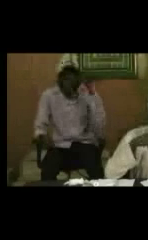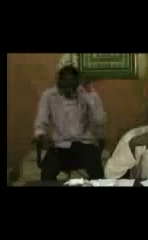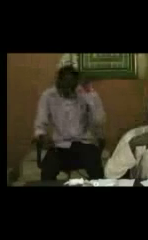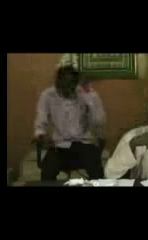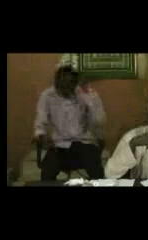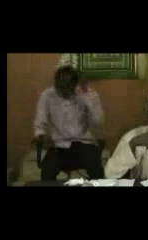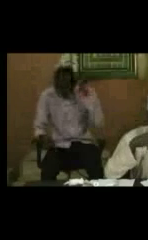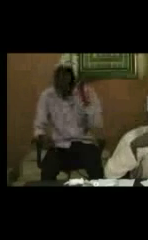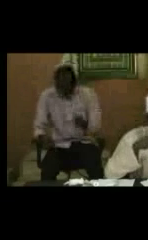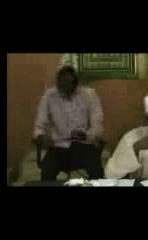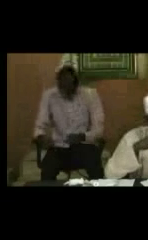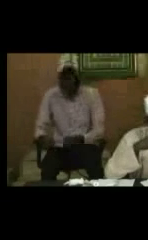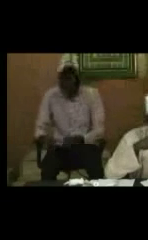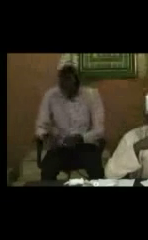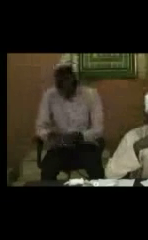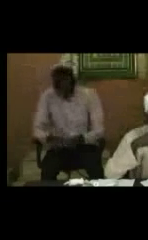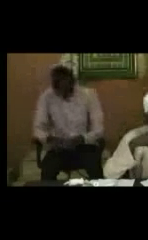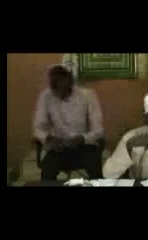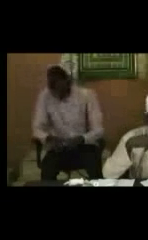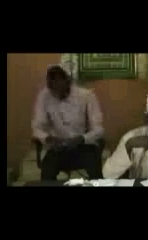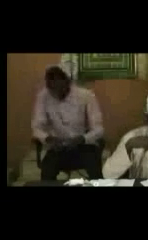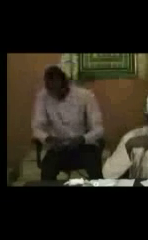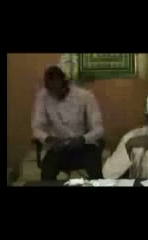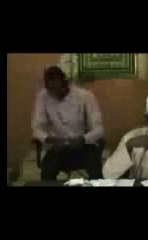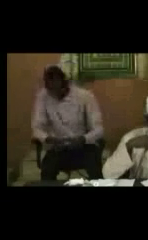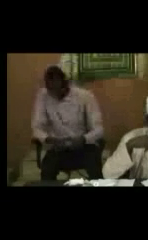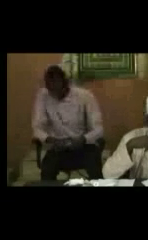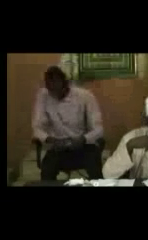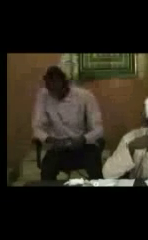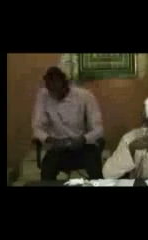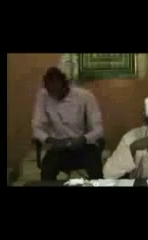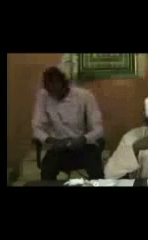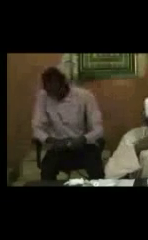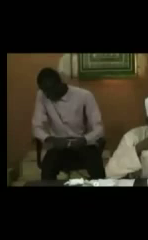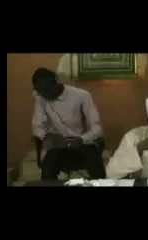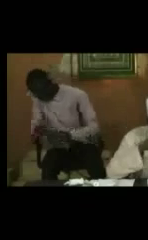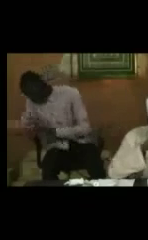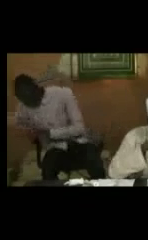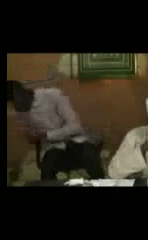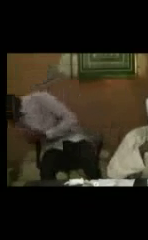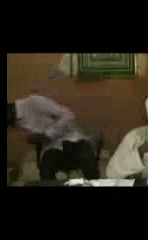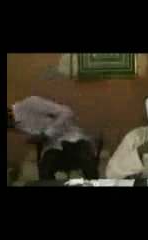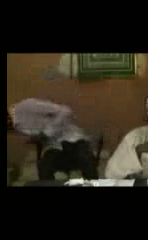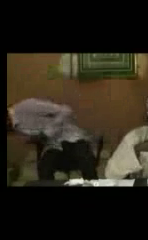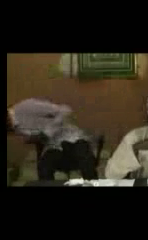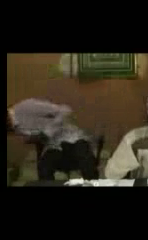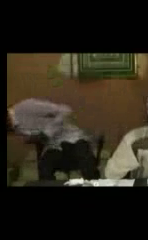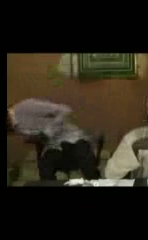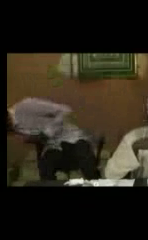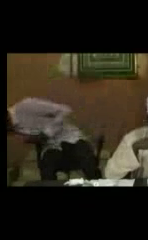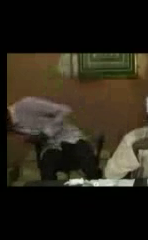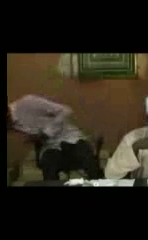o si lo o se oni e so suna o si ngedo